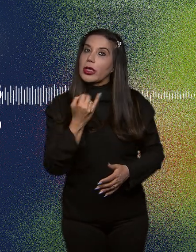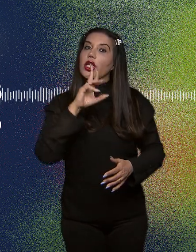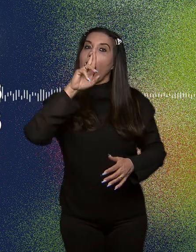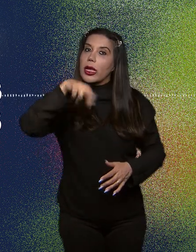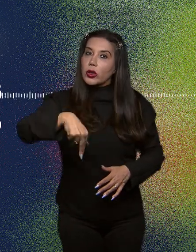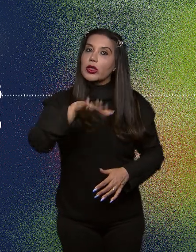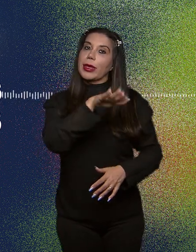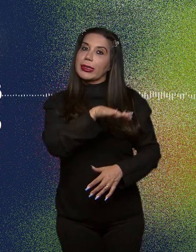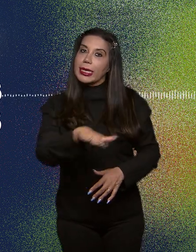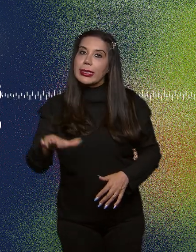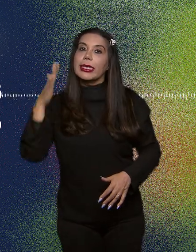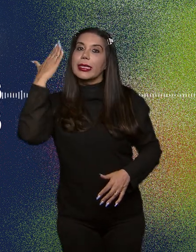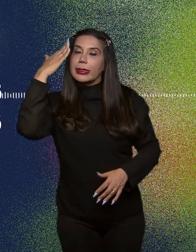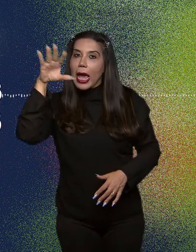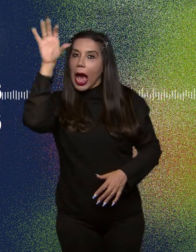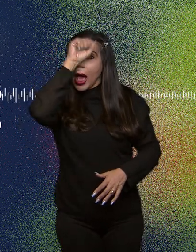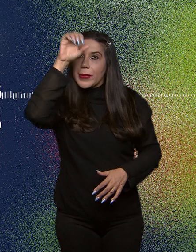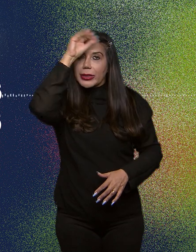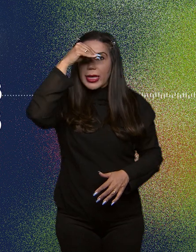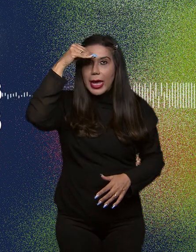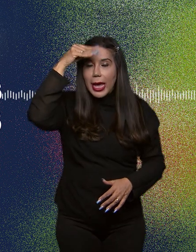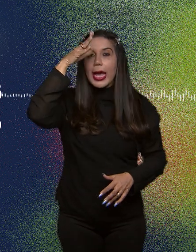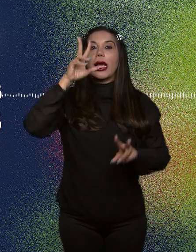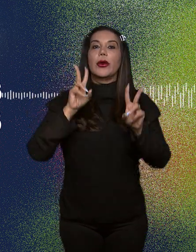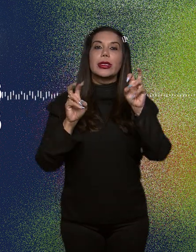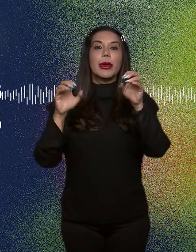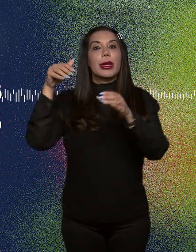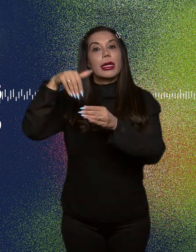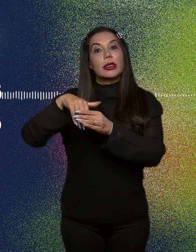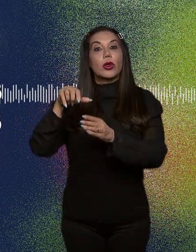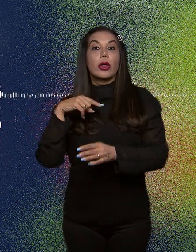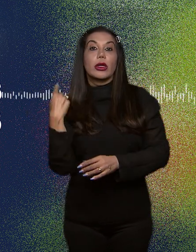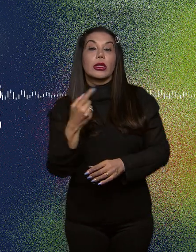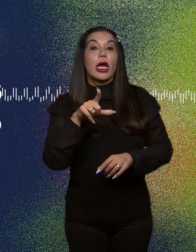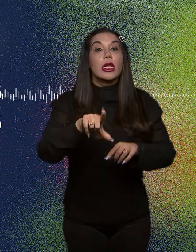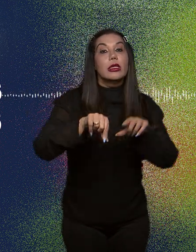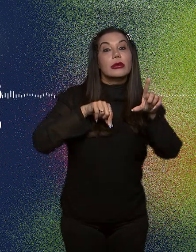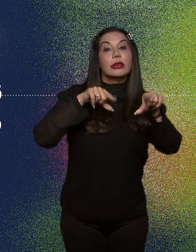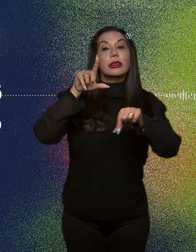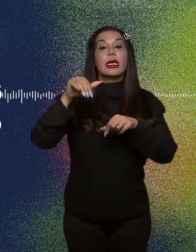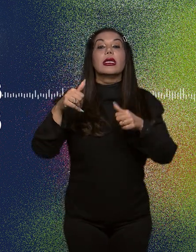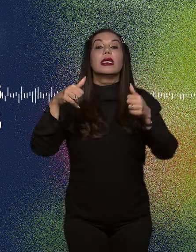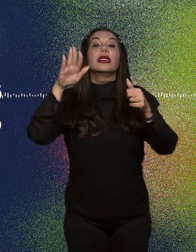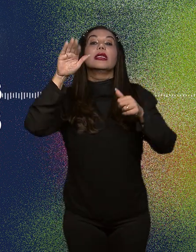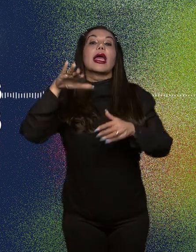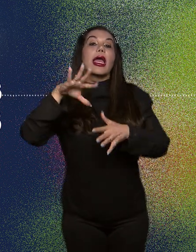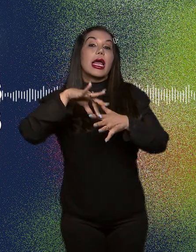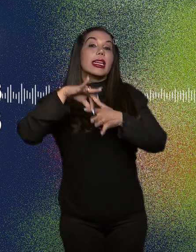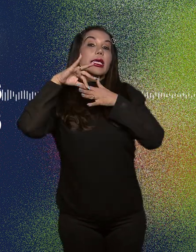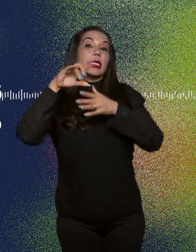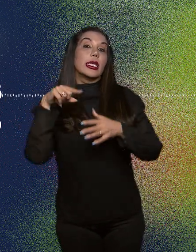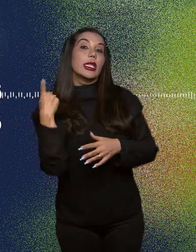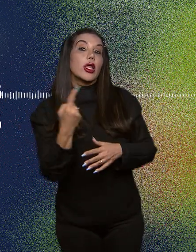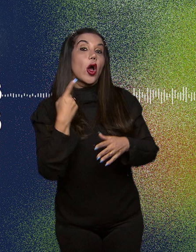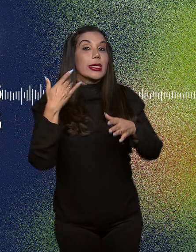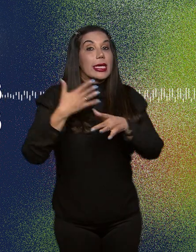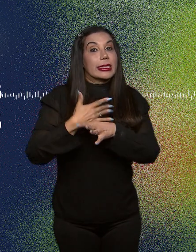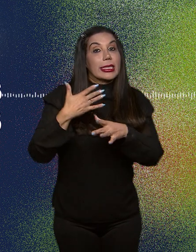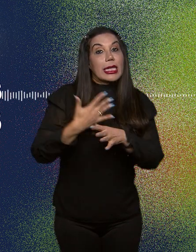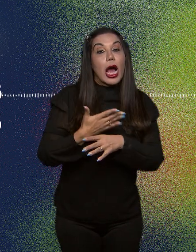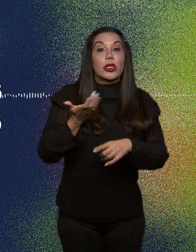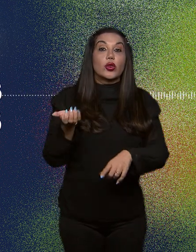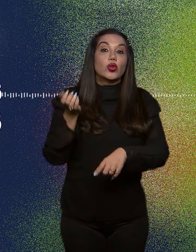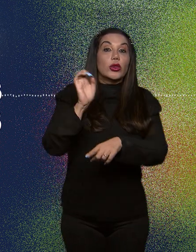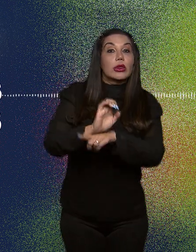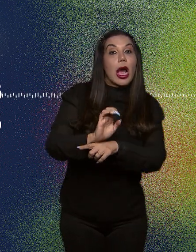sobre eleições. É como se a gente tivesse que decidir quem vai ser o líder daquela nossa cidade, do estado